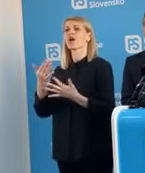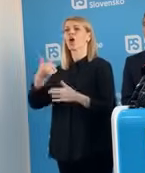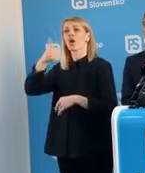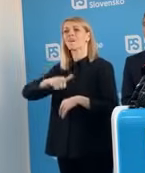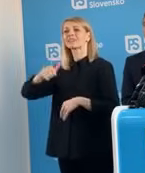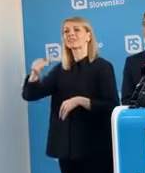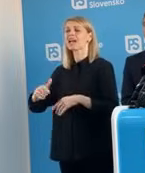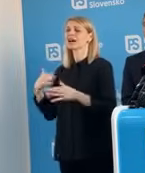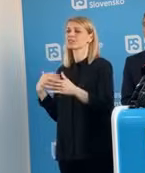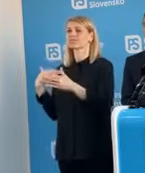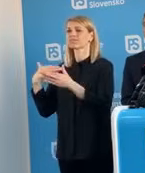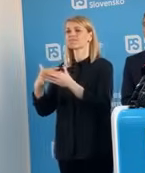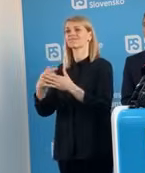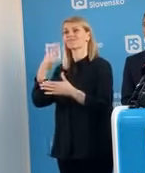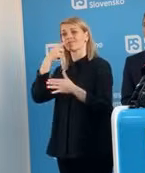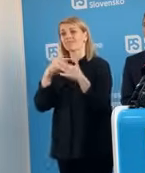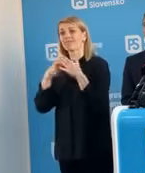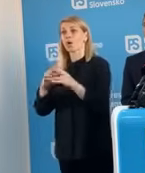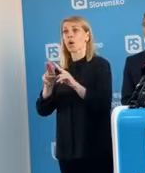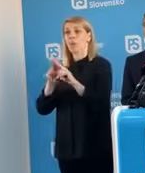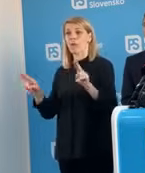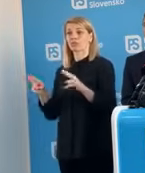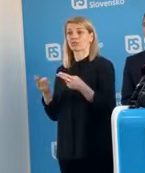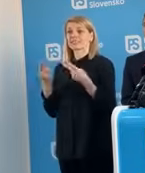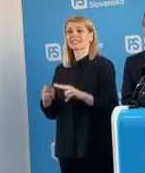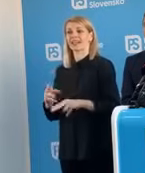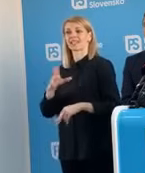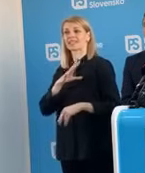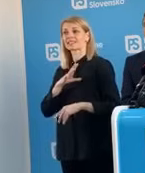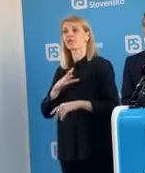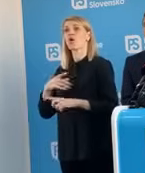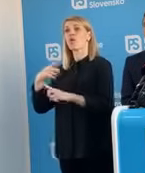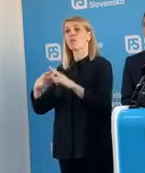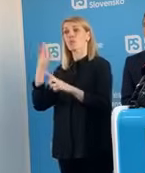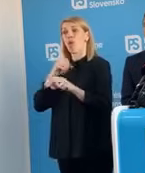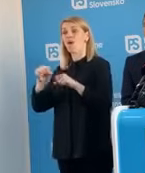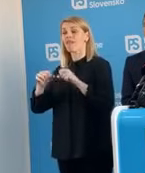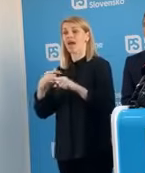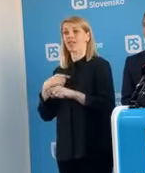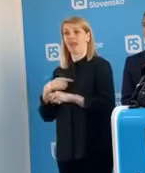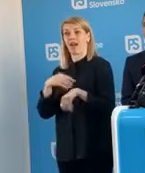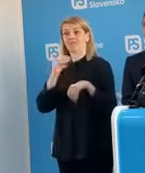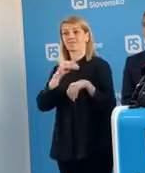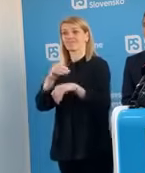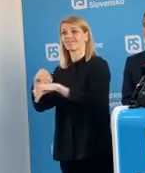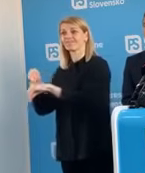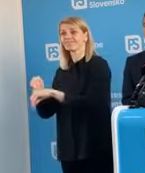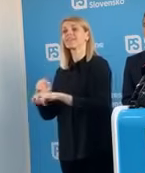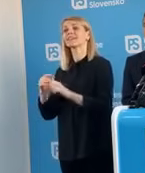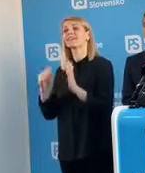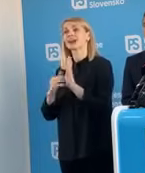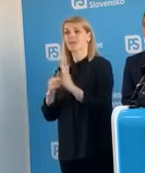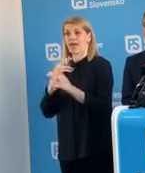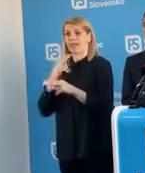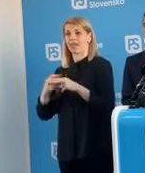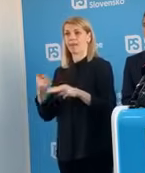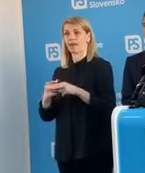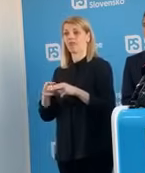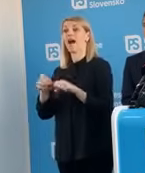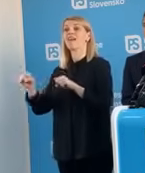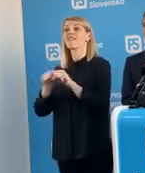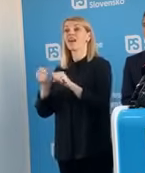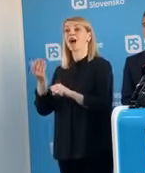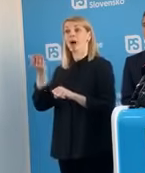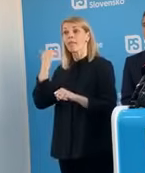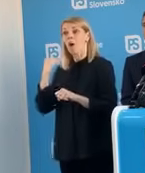mesiace, poukazovali sme na toto riziko, upozorňovali sme vládu, že treba konať, že treba zjednať nápravu. Vláda bola